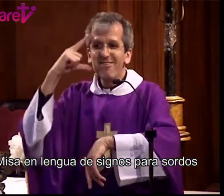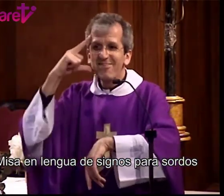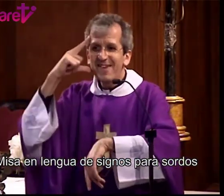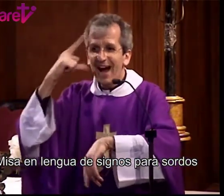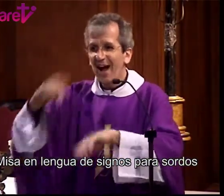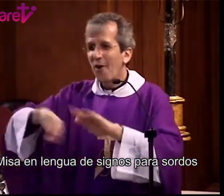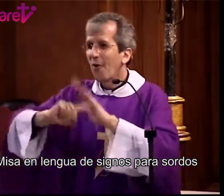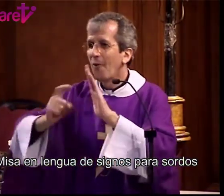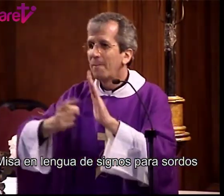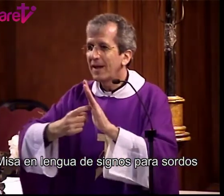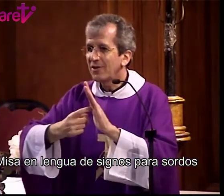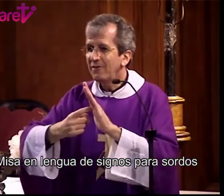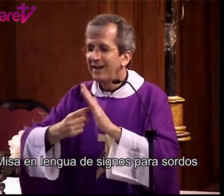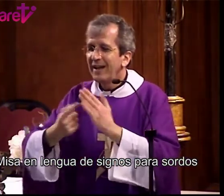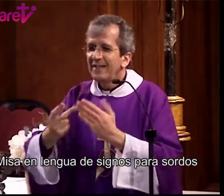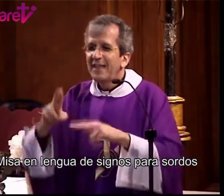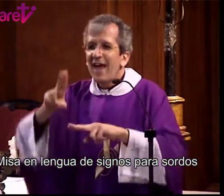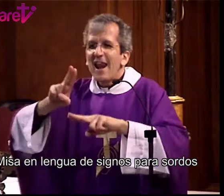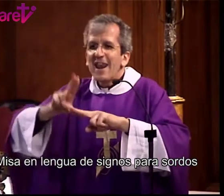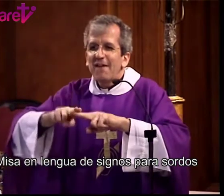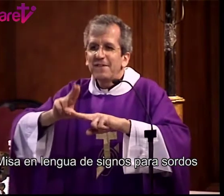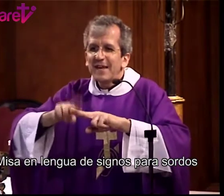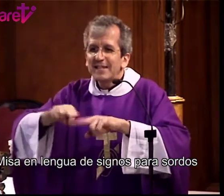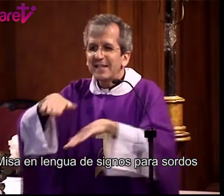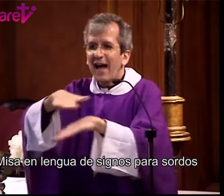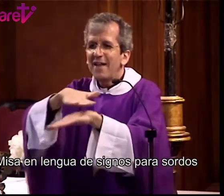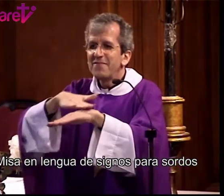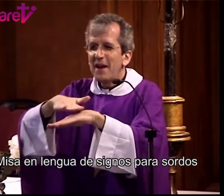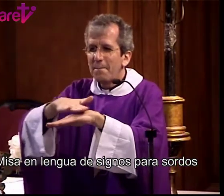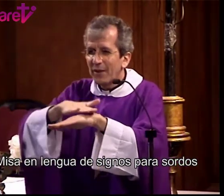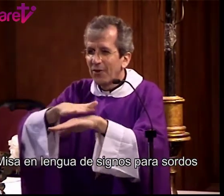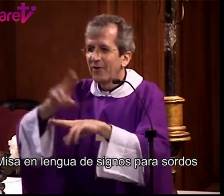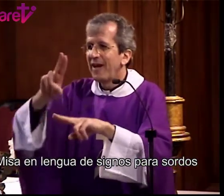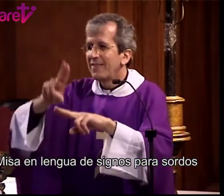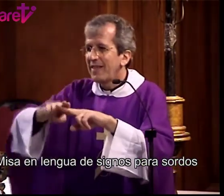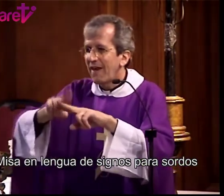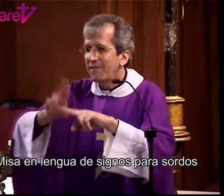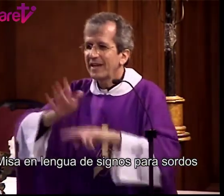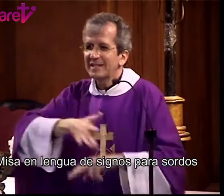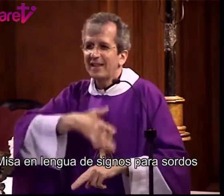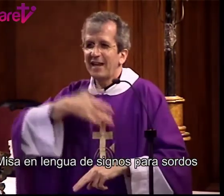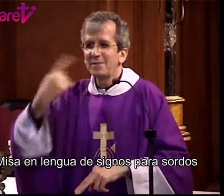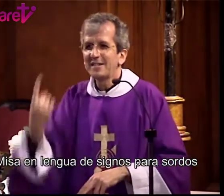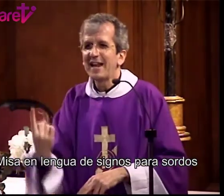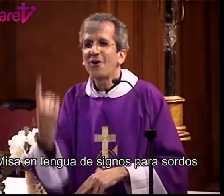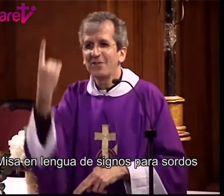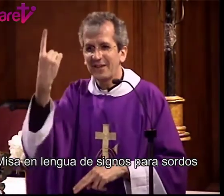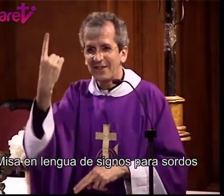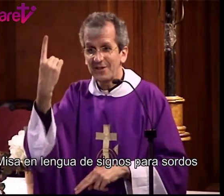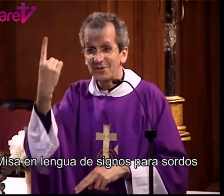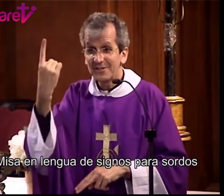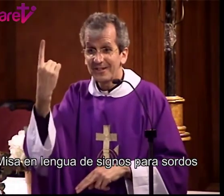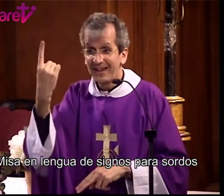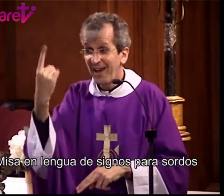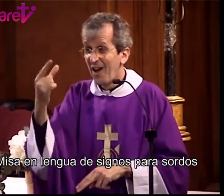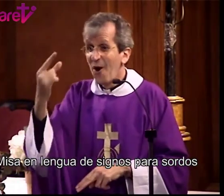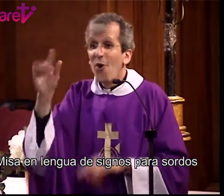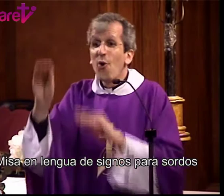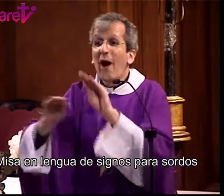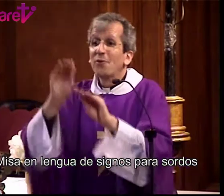día completo, de la fiesta del perdón, de la fiesta de la misericordia de Dios. Lo